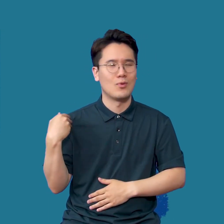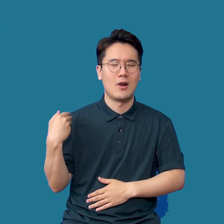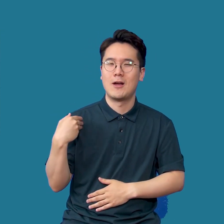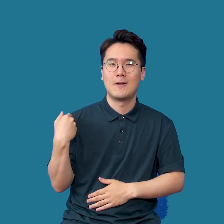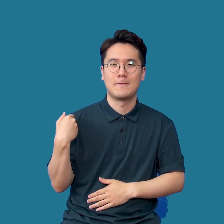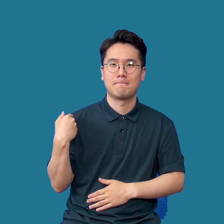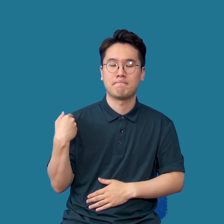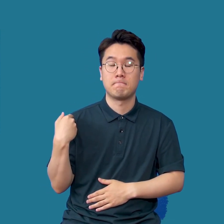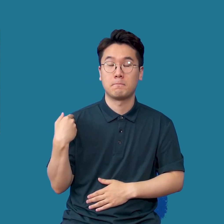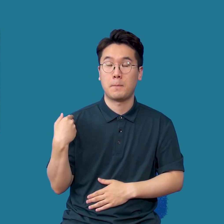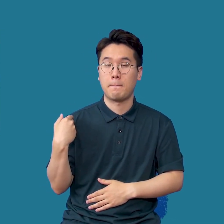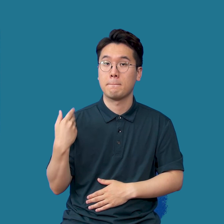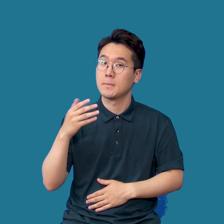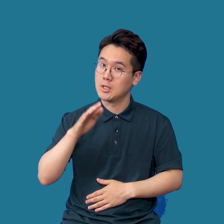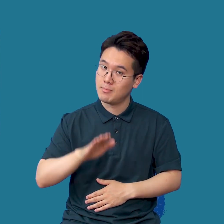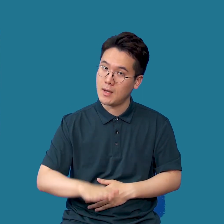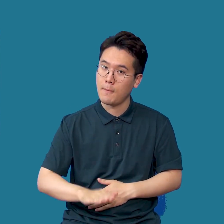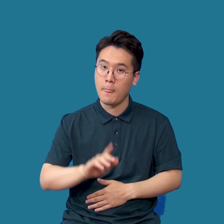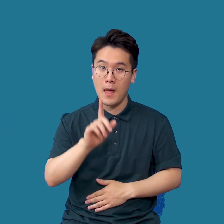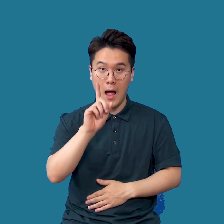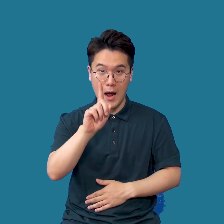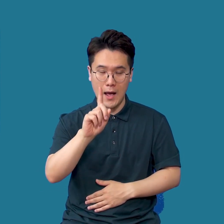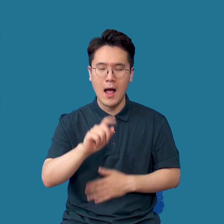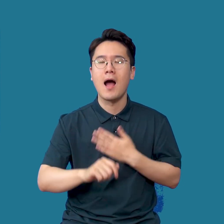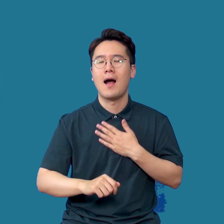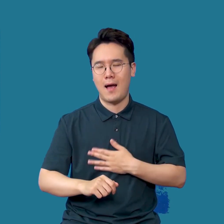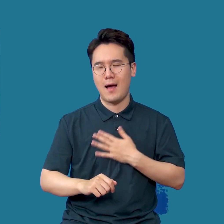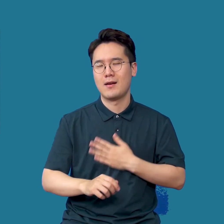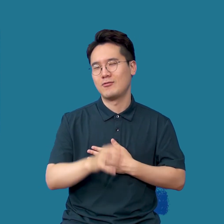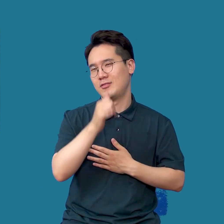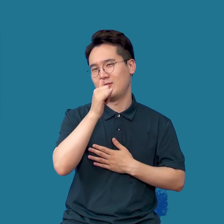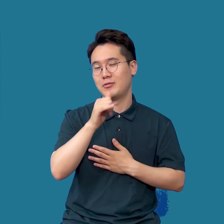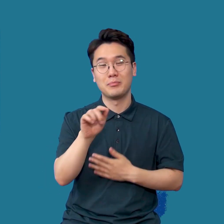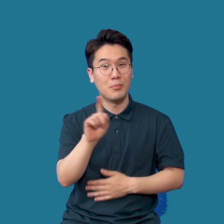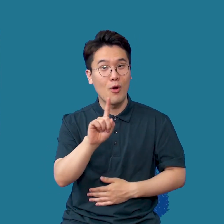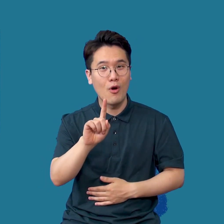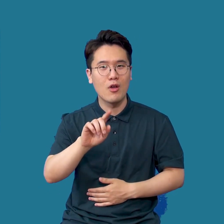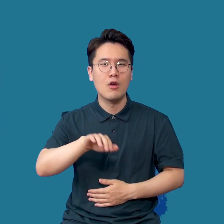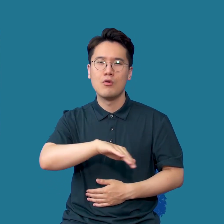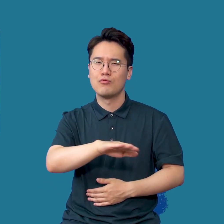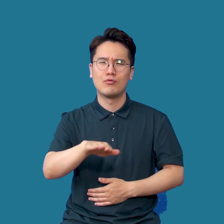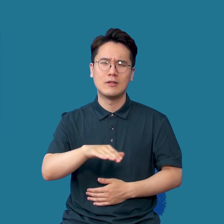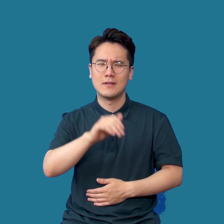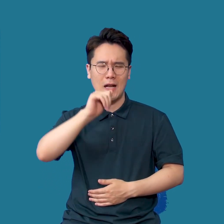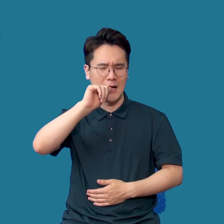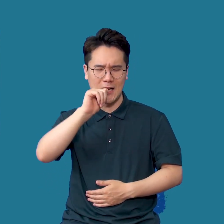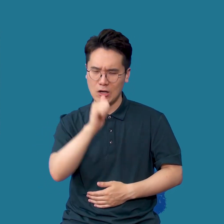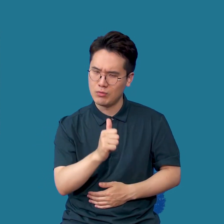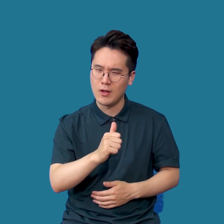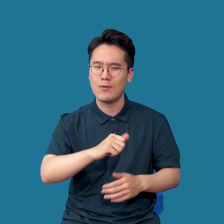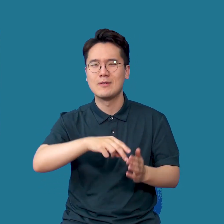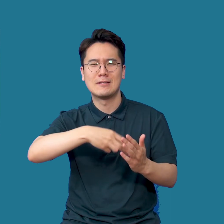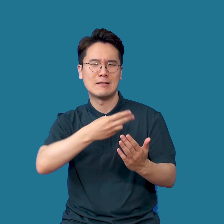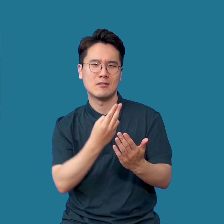하나 아는 것 한 가지는 우리는 절대로 쓰러지지 않는다는 사실입니다.